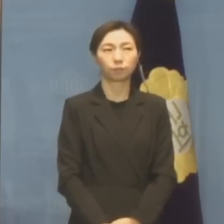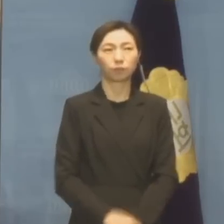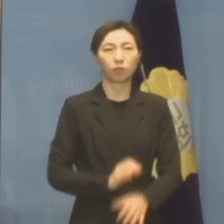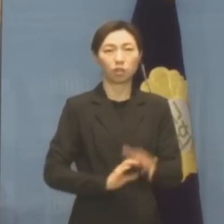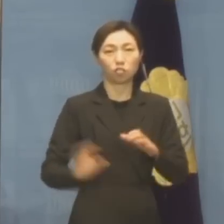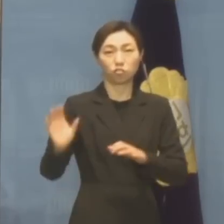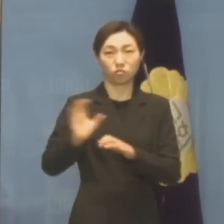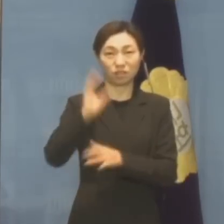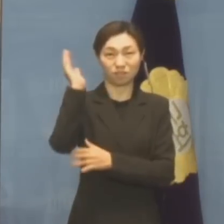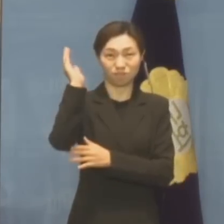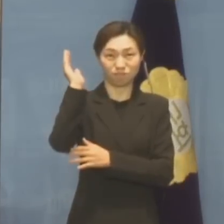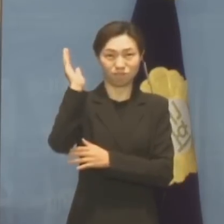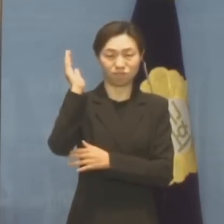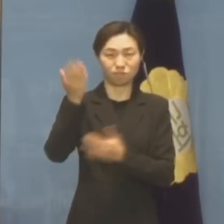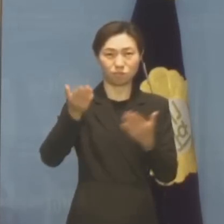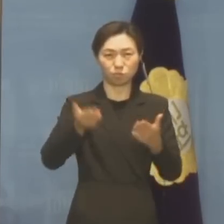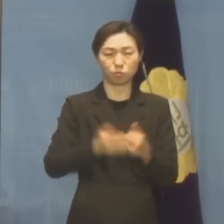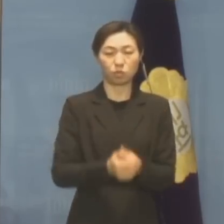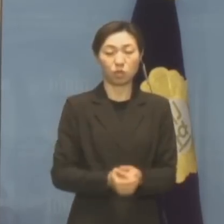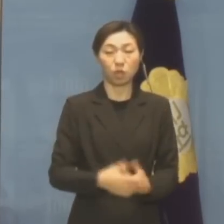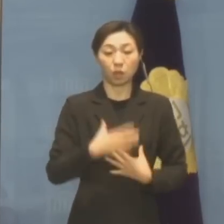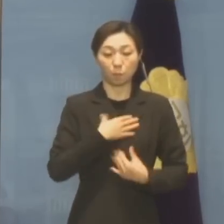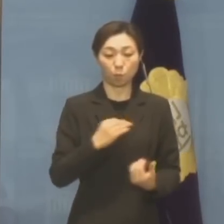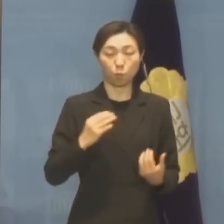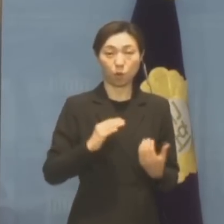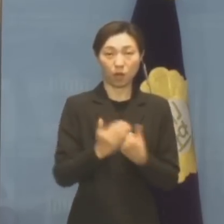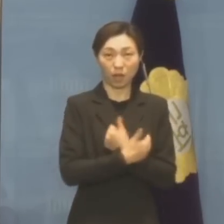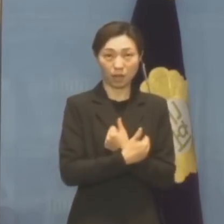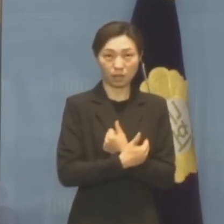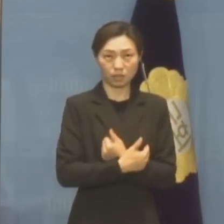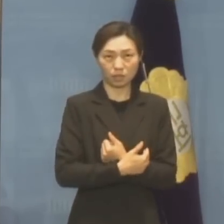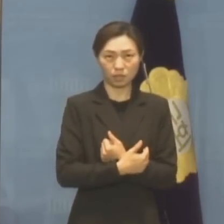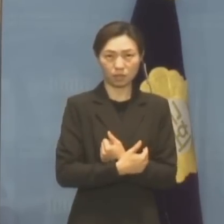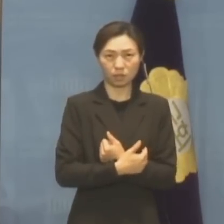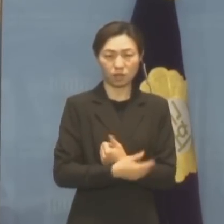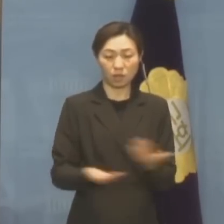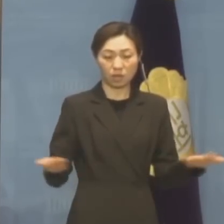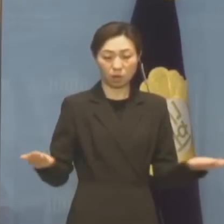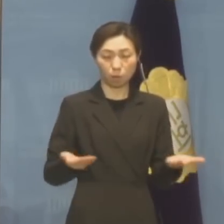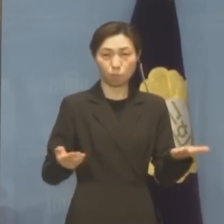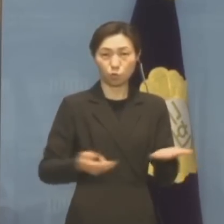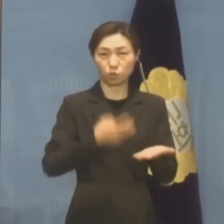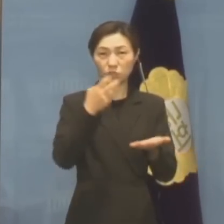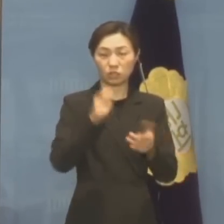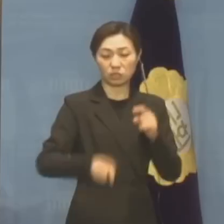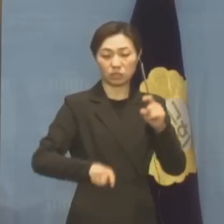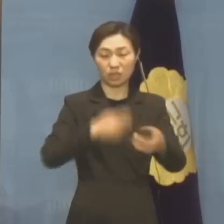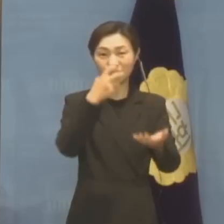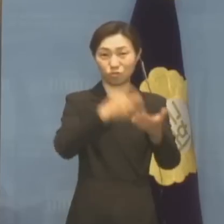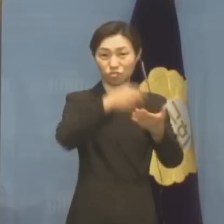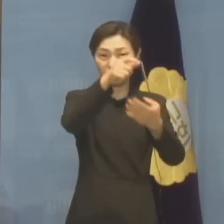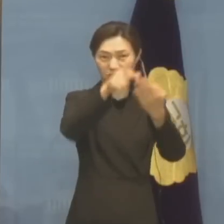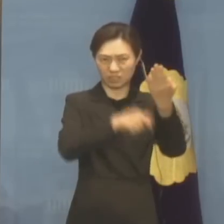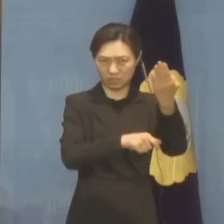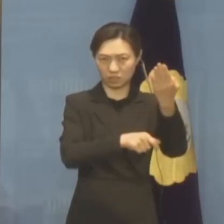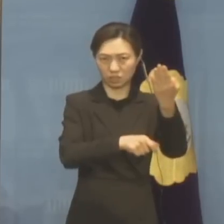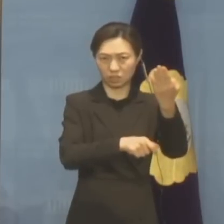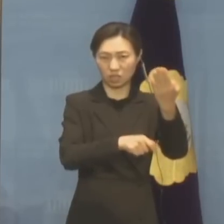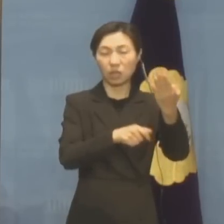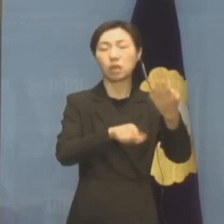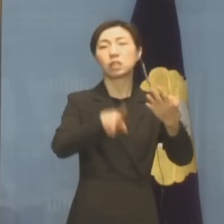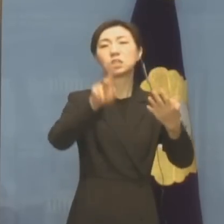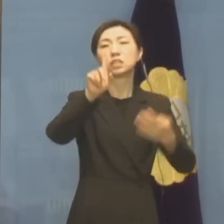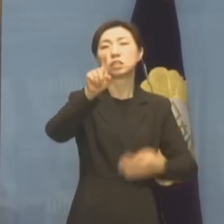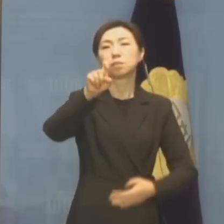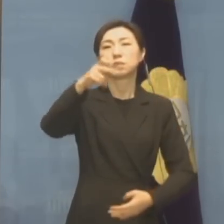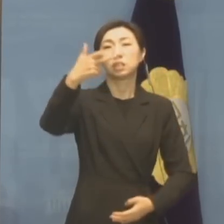추가해서 보안 업무 시행 규칙 그 두 개 항을 말씀드리겠습니다. 보안 업무 시행 규칙